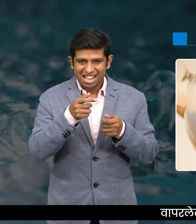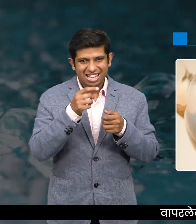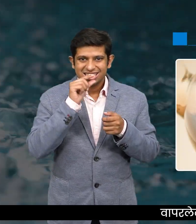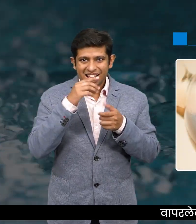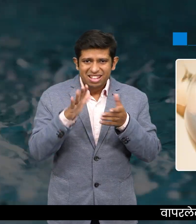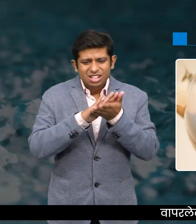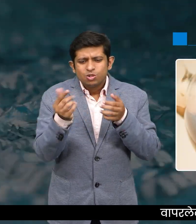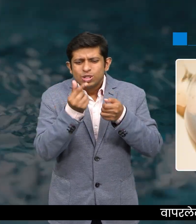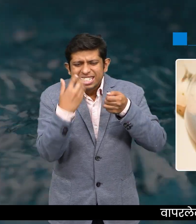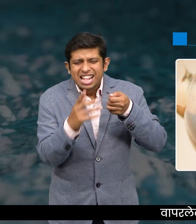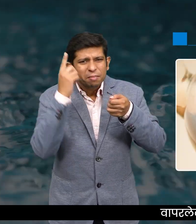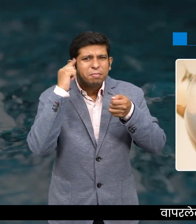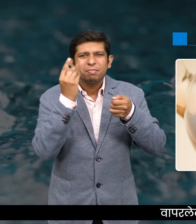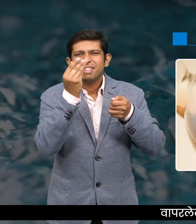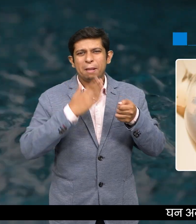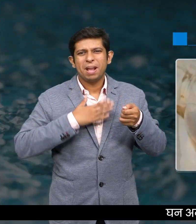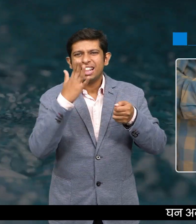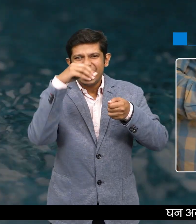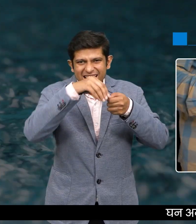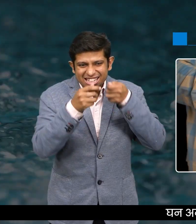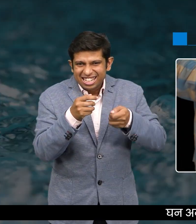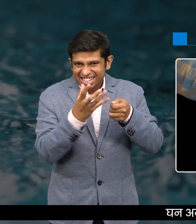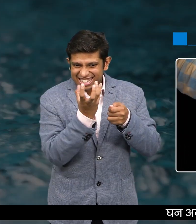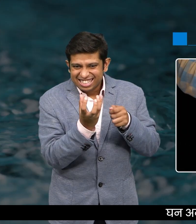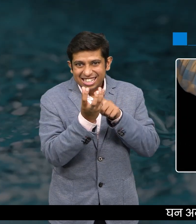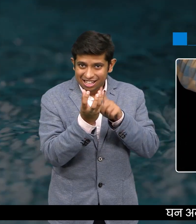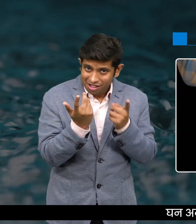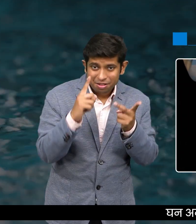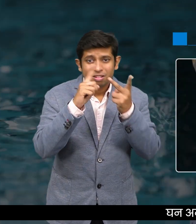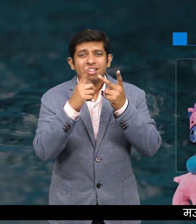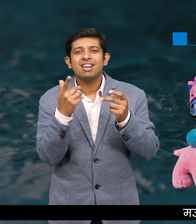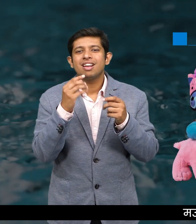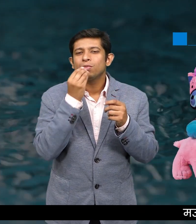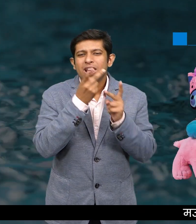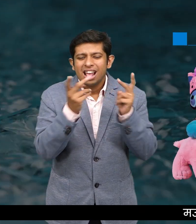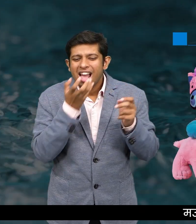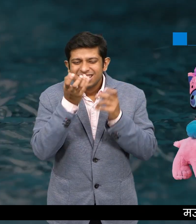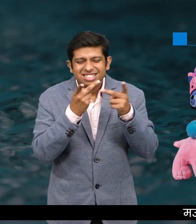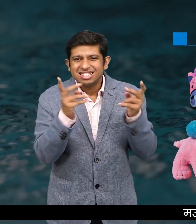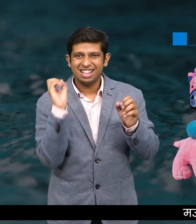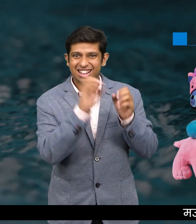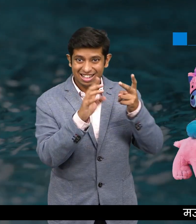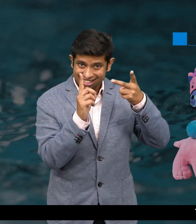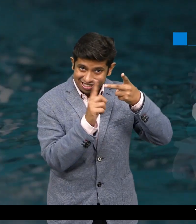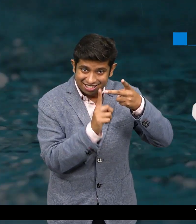चहाची पाने, घन अन्नाचे अवशेष, मऊ खेळणी,